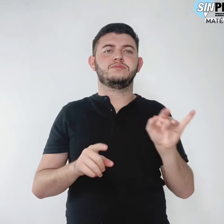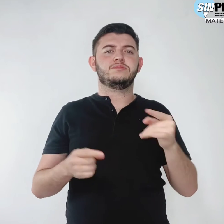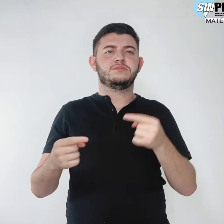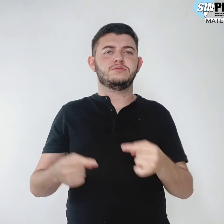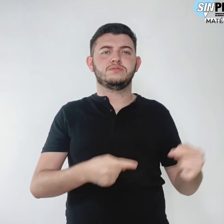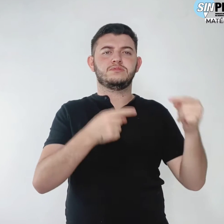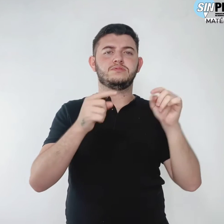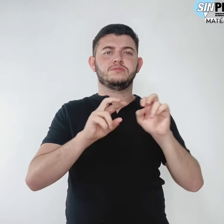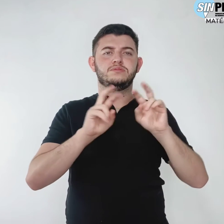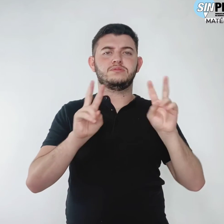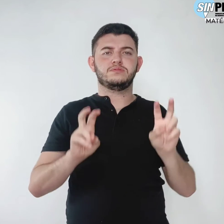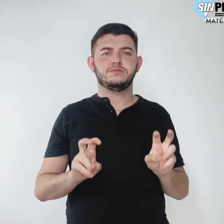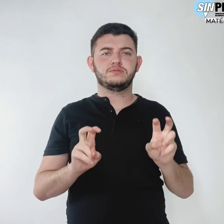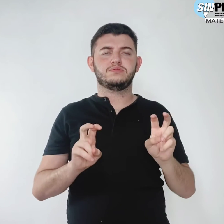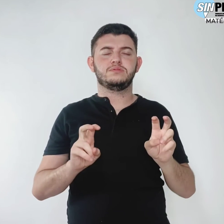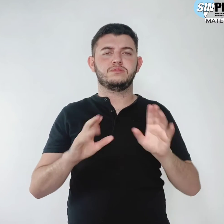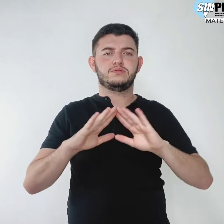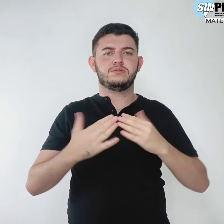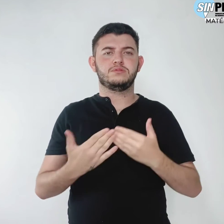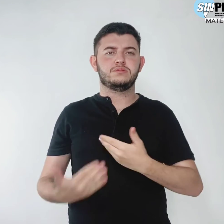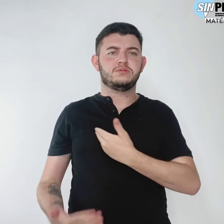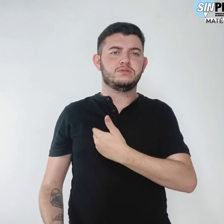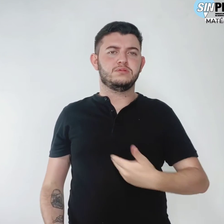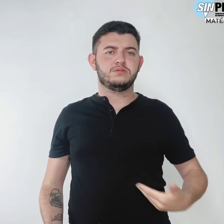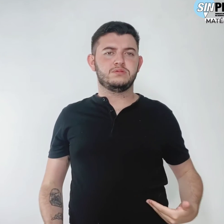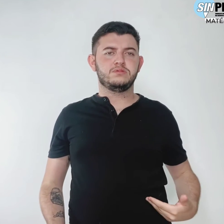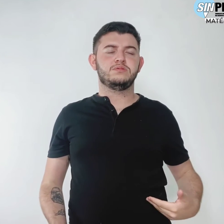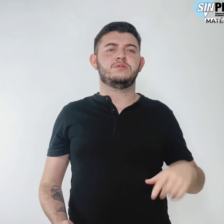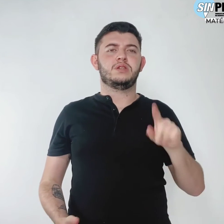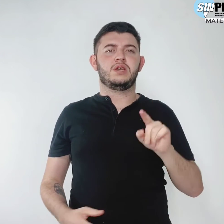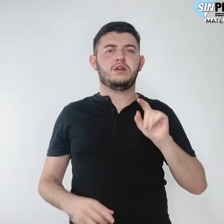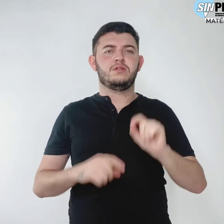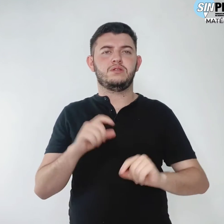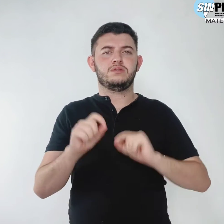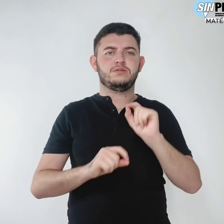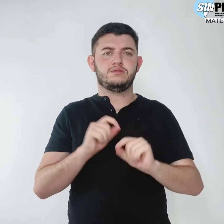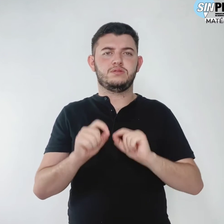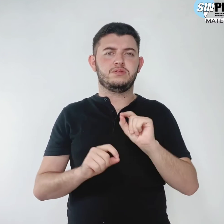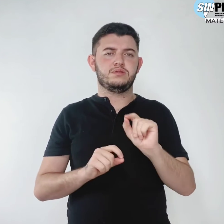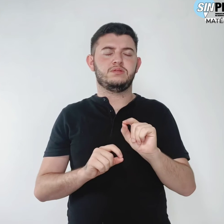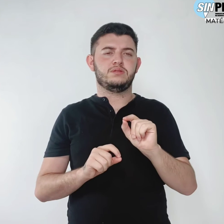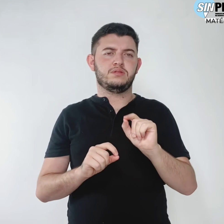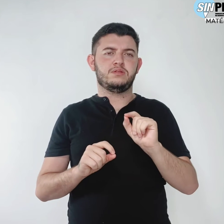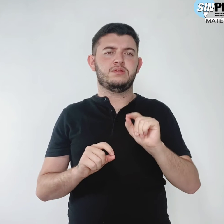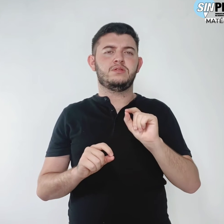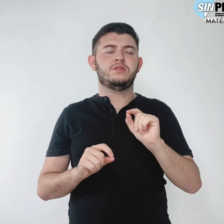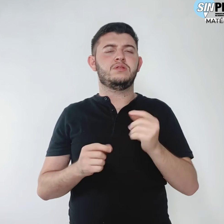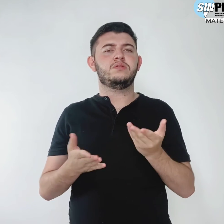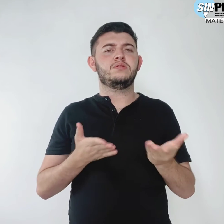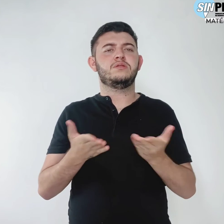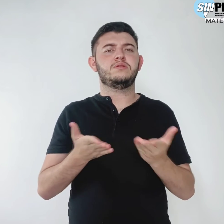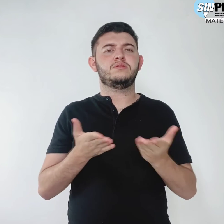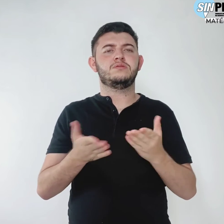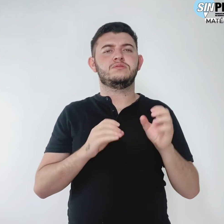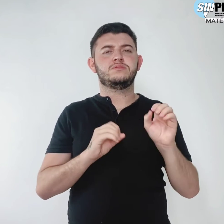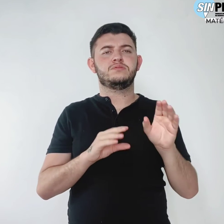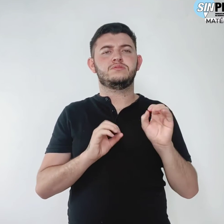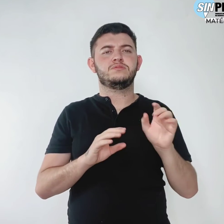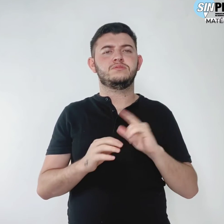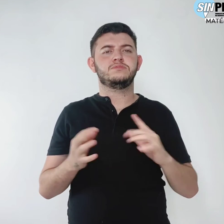que abordam os rumos da escola pública em uma concepção de atendimento educacional com